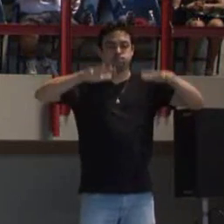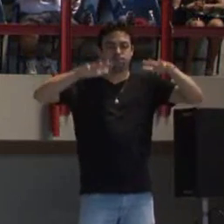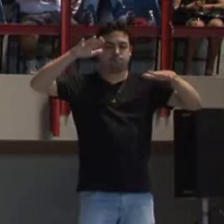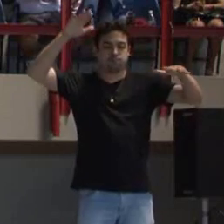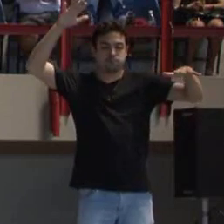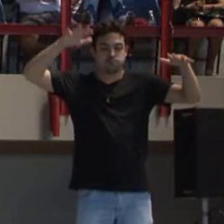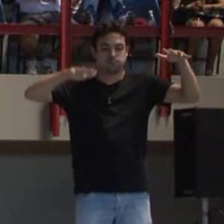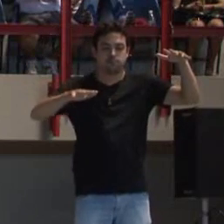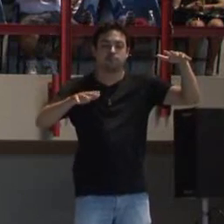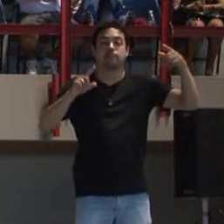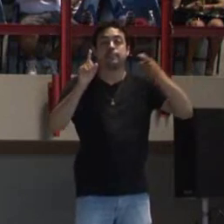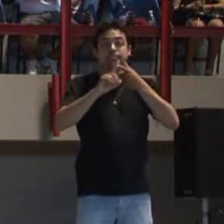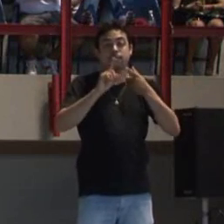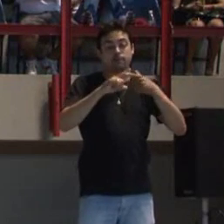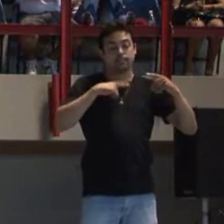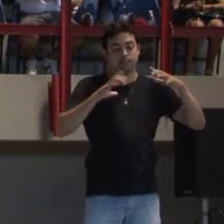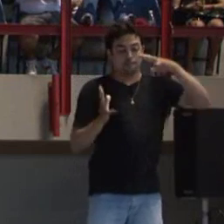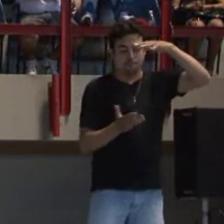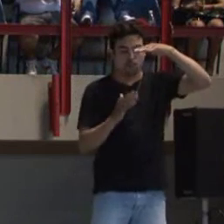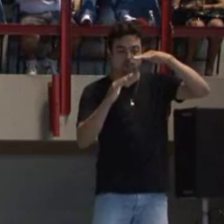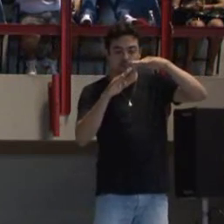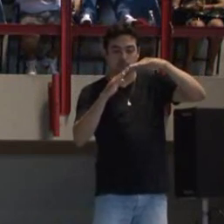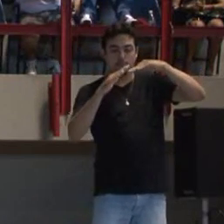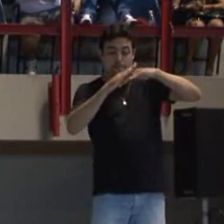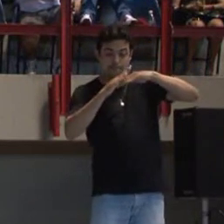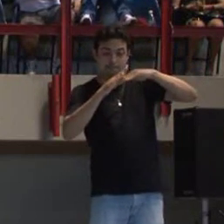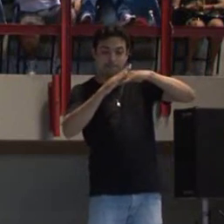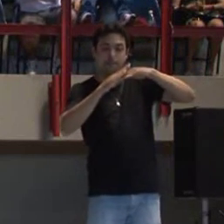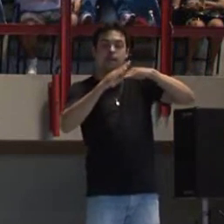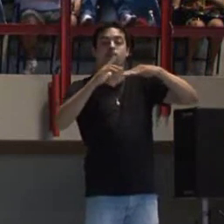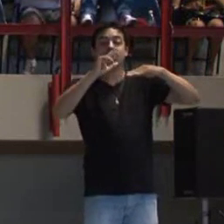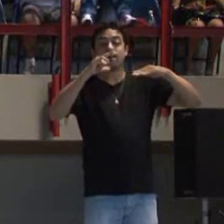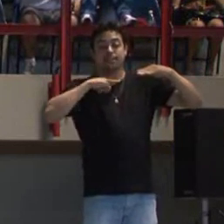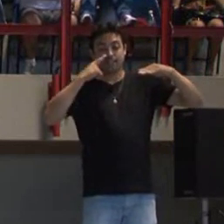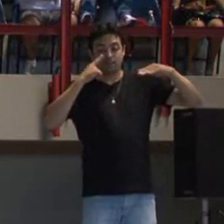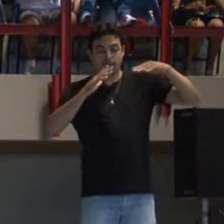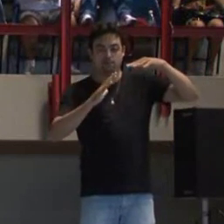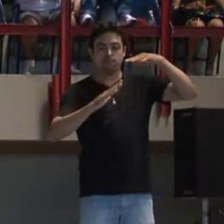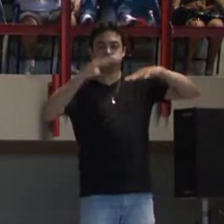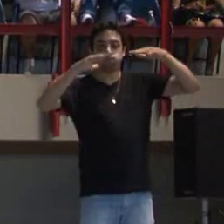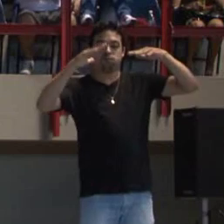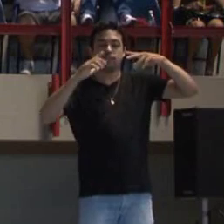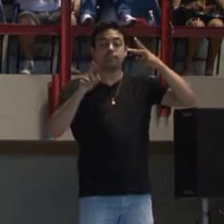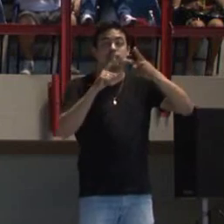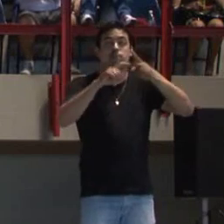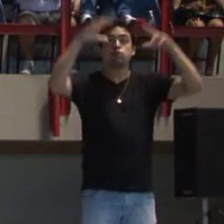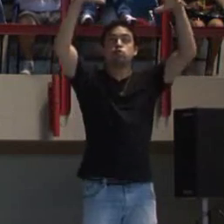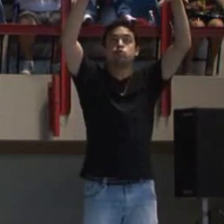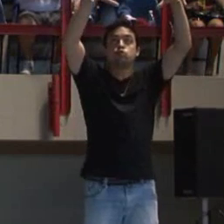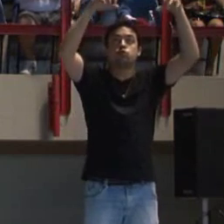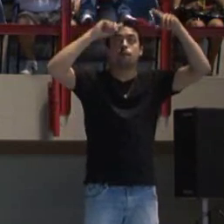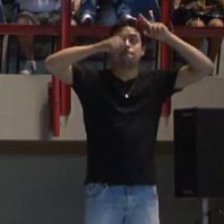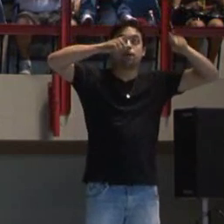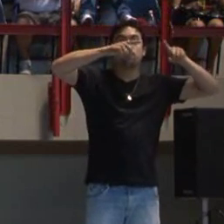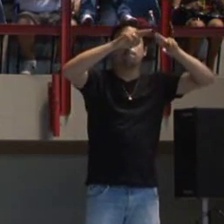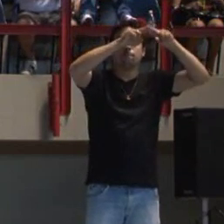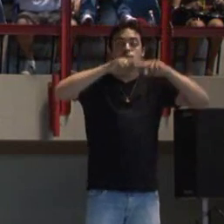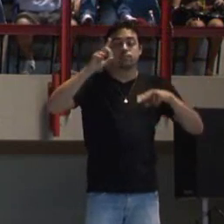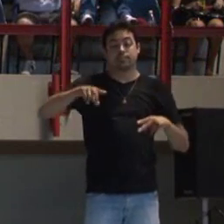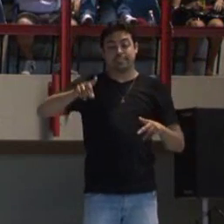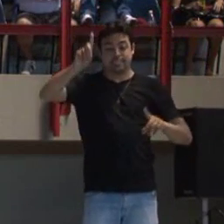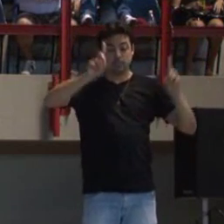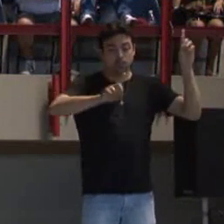que a humanidade está em cima de placas tectônicas, então ela vai ver terremotos. Controla a chuva, quer dizer, os primeiros deuses eram o